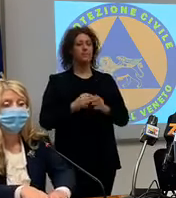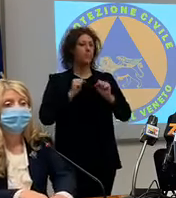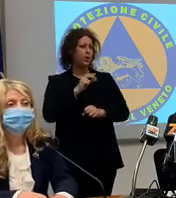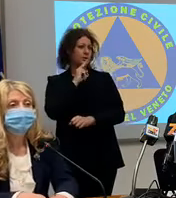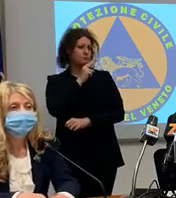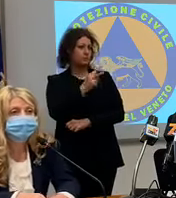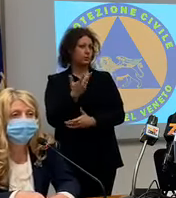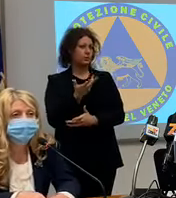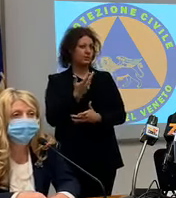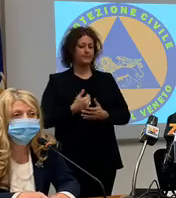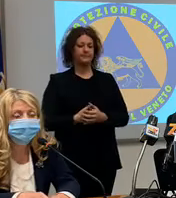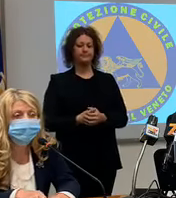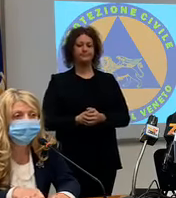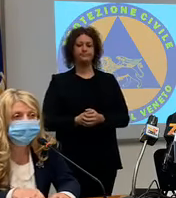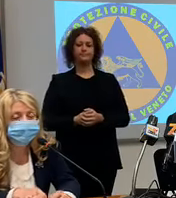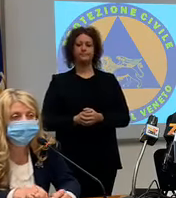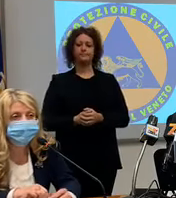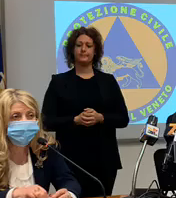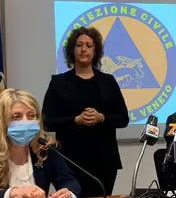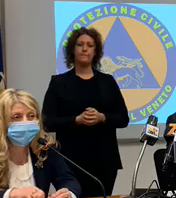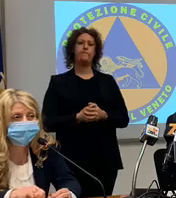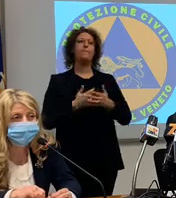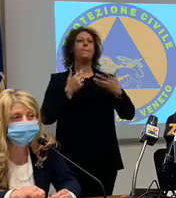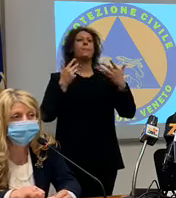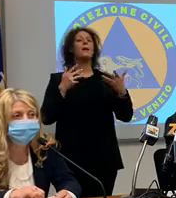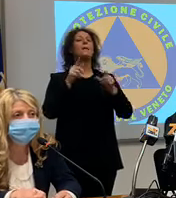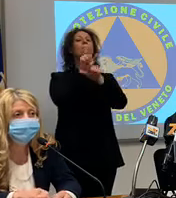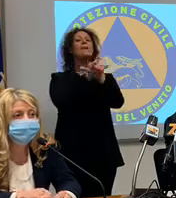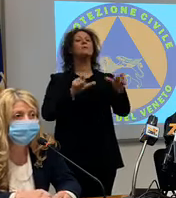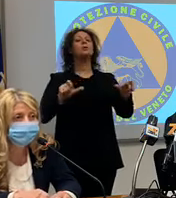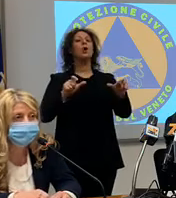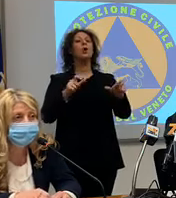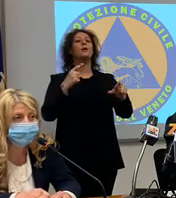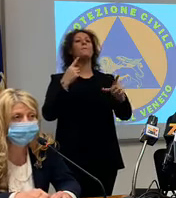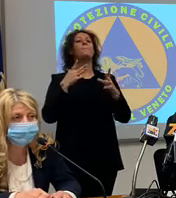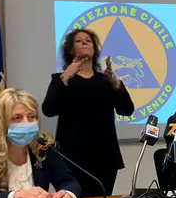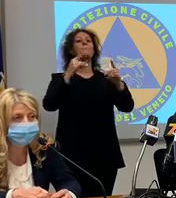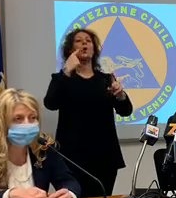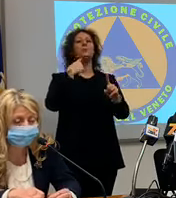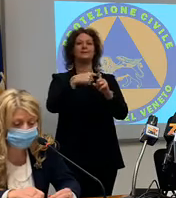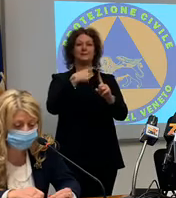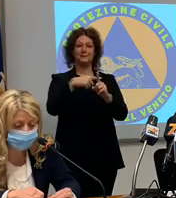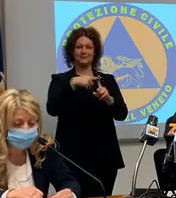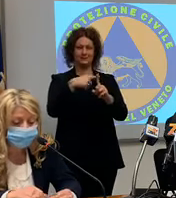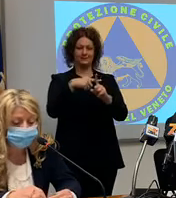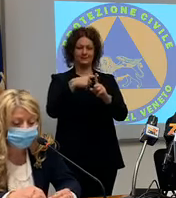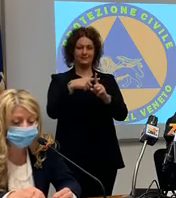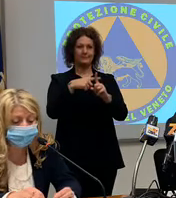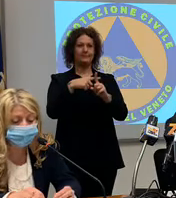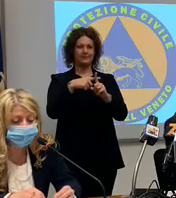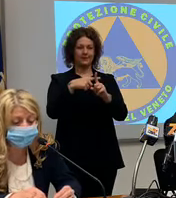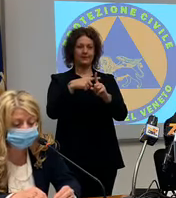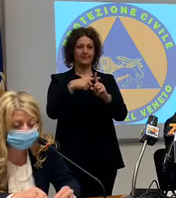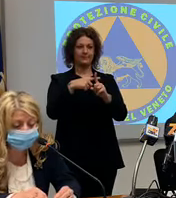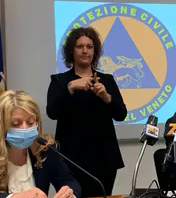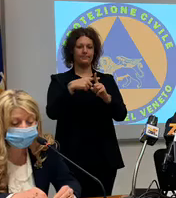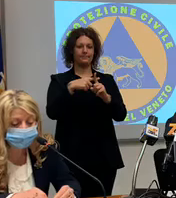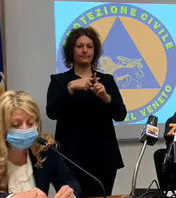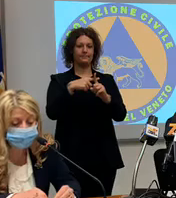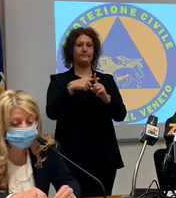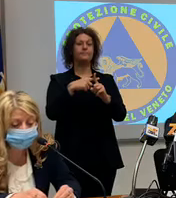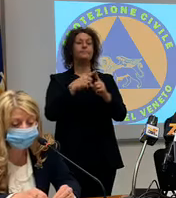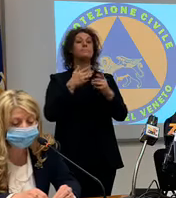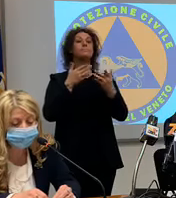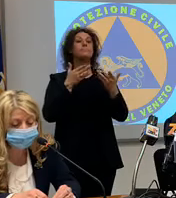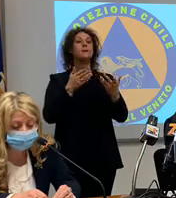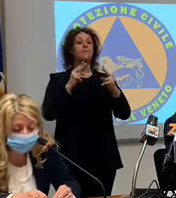grazie Allora il numero di soggetti positivi i nuovi positivi sono i soggetti che